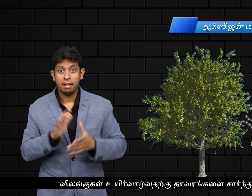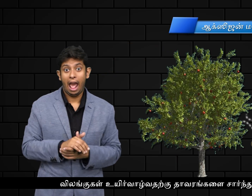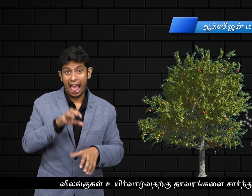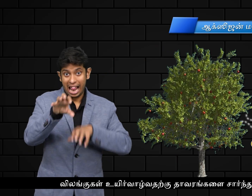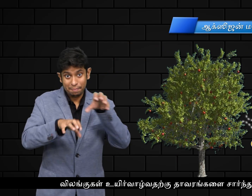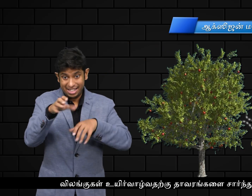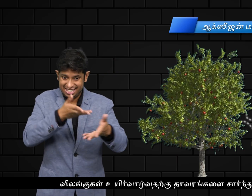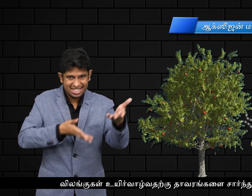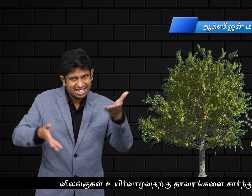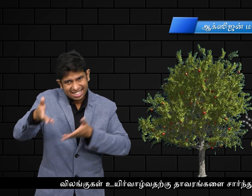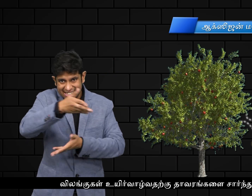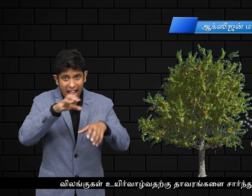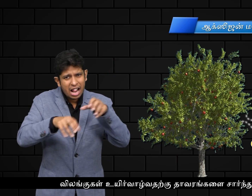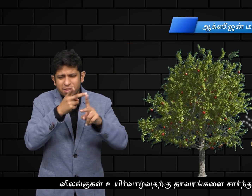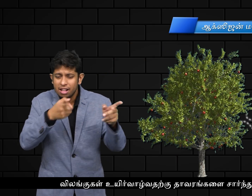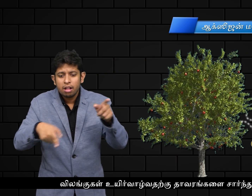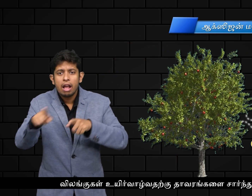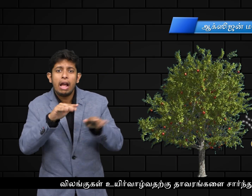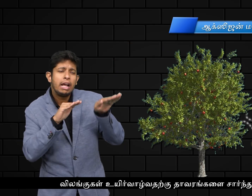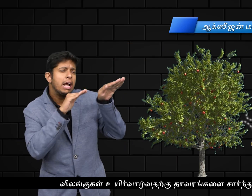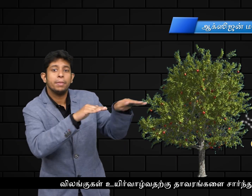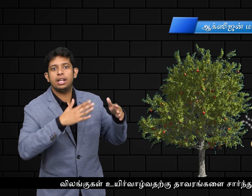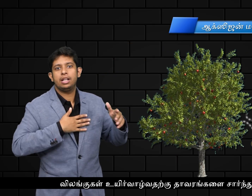விலங்குகள் உயிர் வாழ்வதற்கு தாவரங்களை சார்ந்துள்ளது.